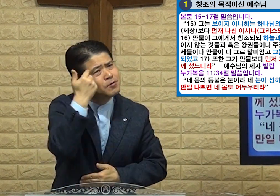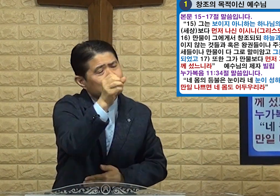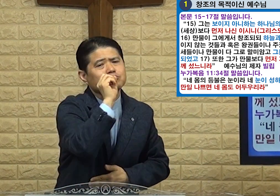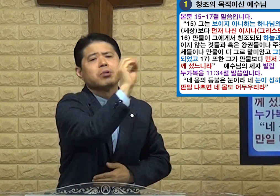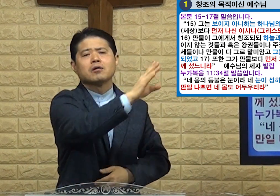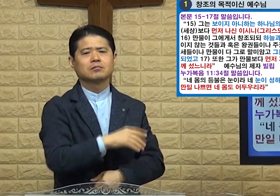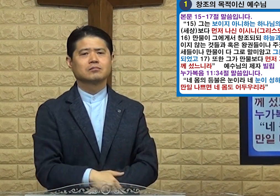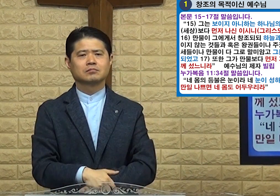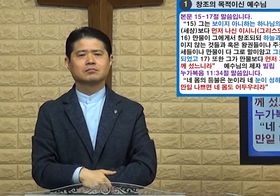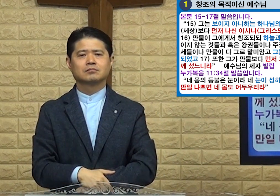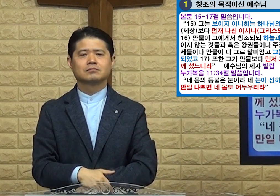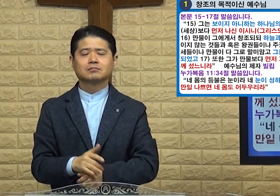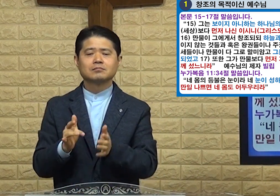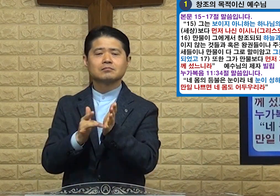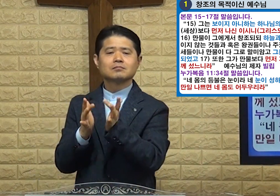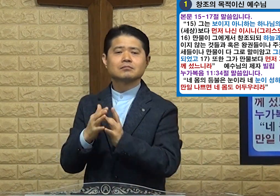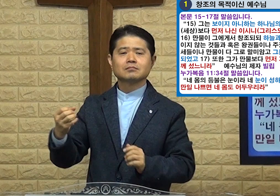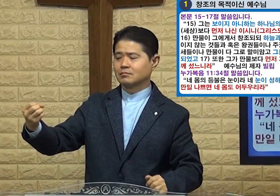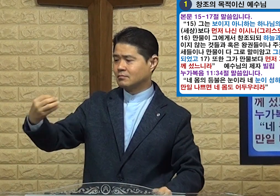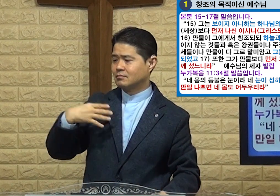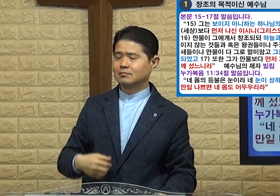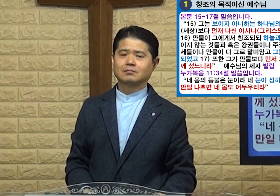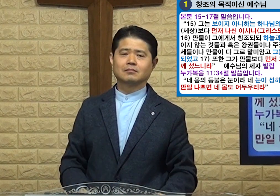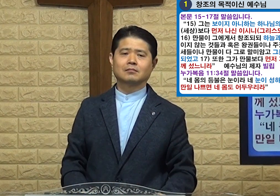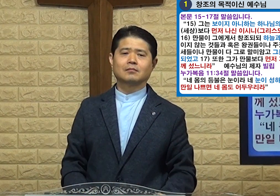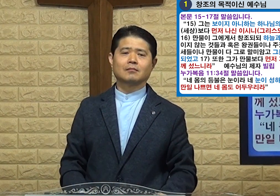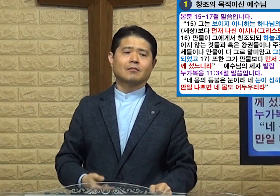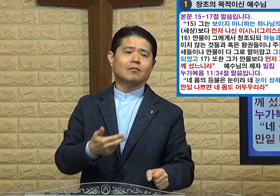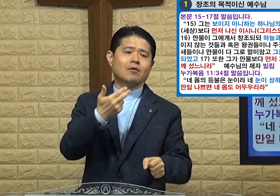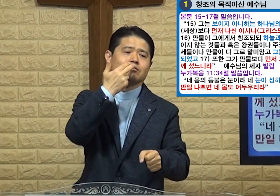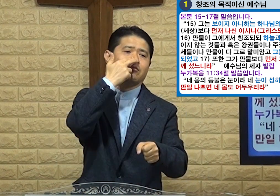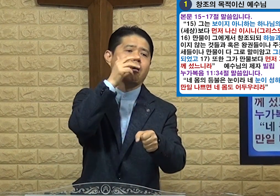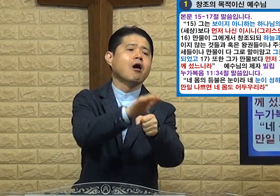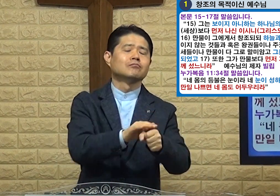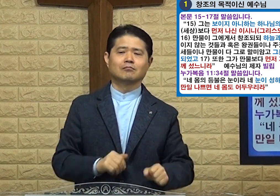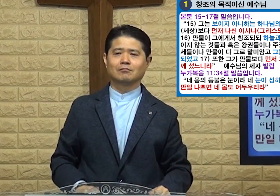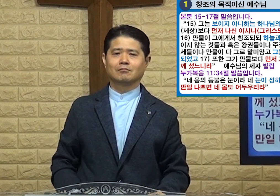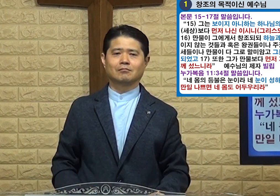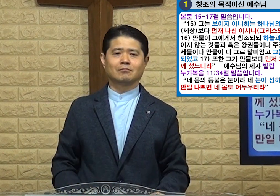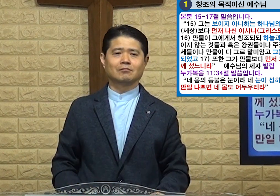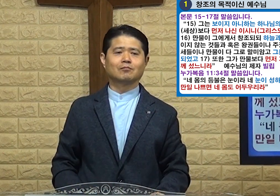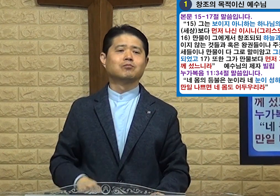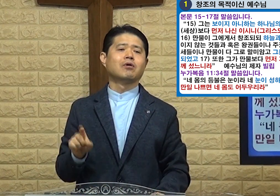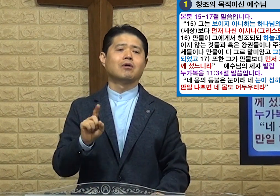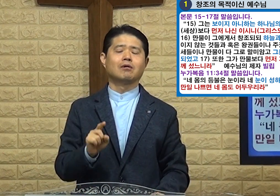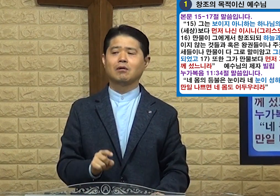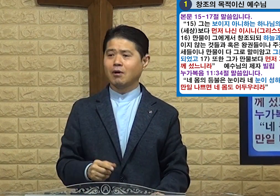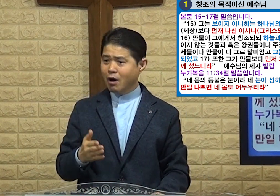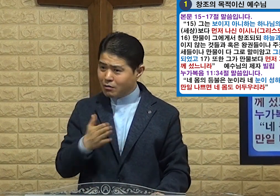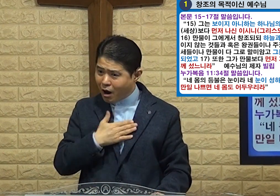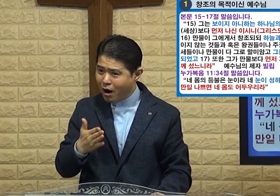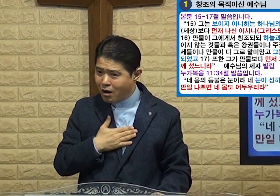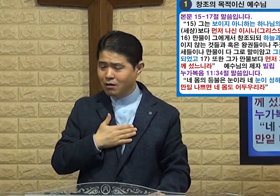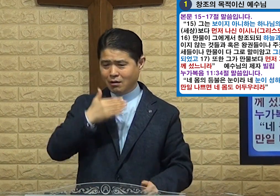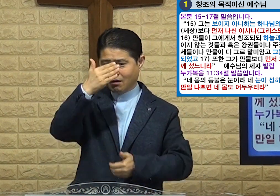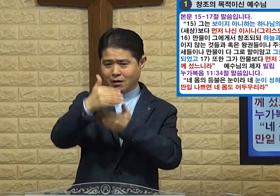직접 만나고 싶냐라고 물었습니다. 그렇게 빌립이 억울한 거죠.